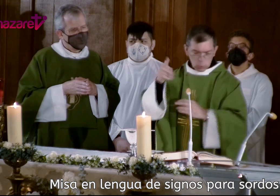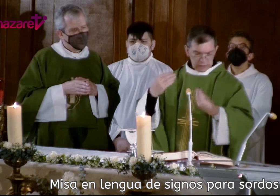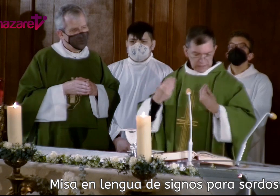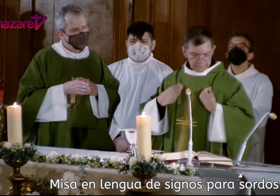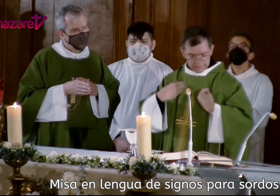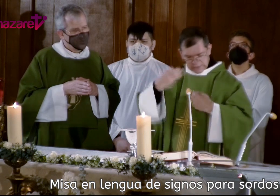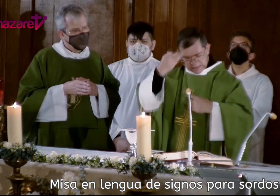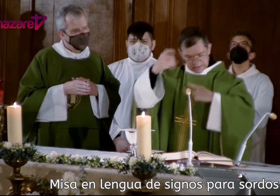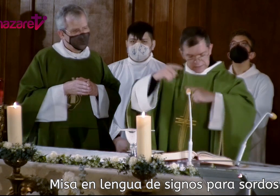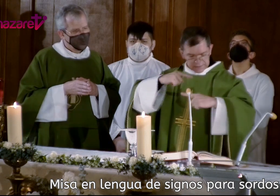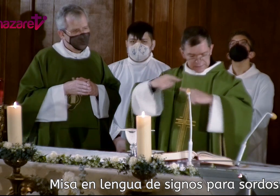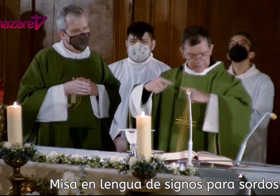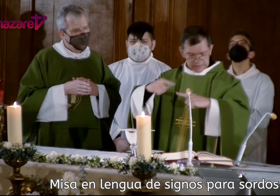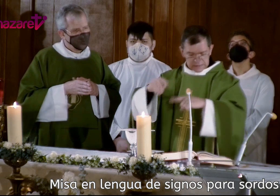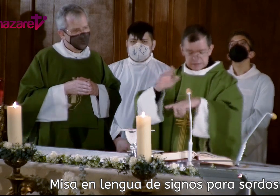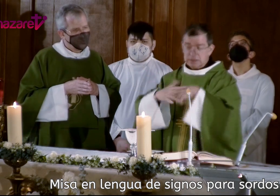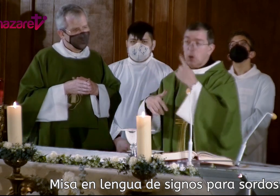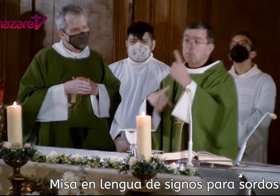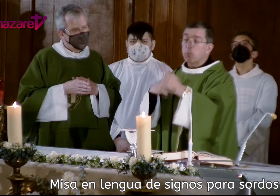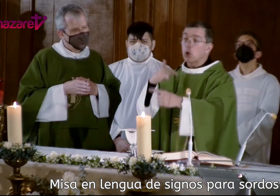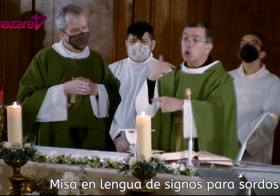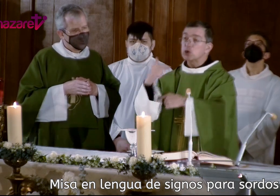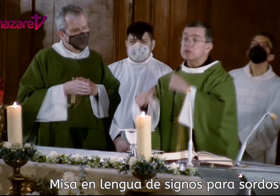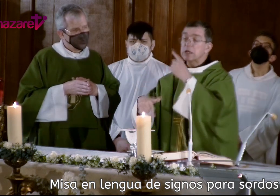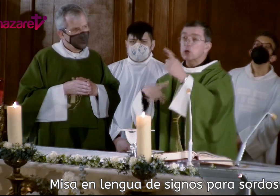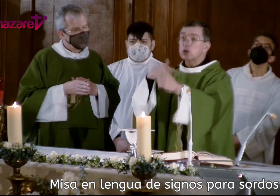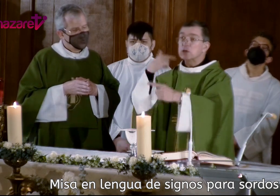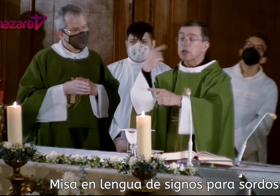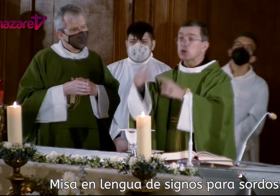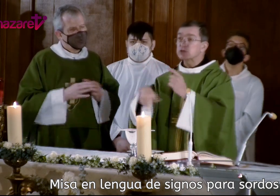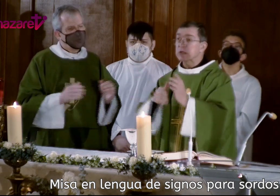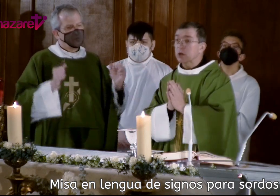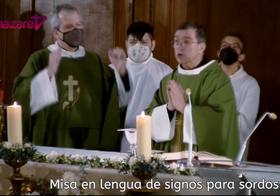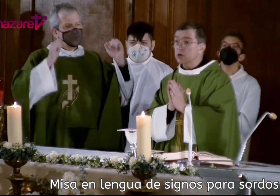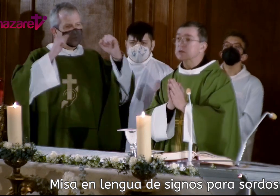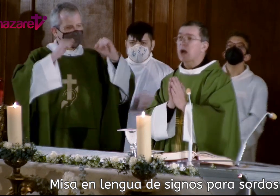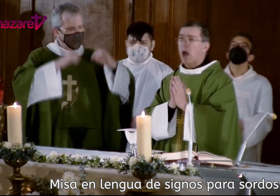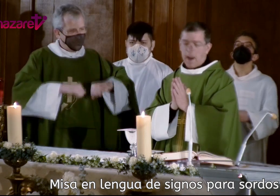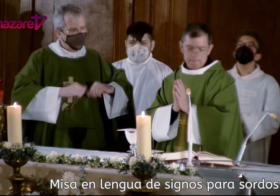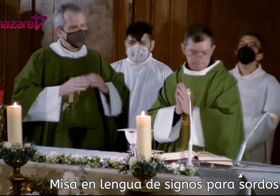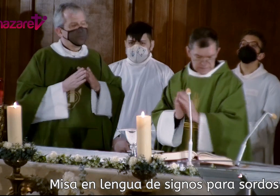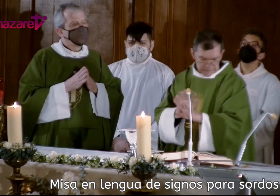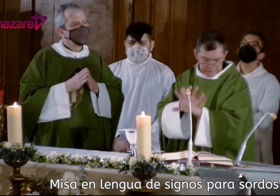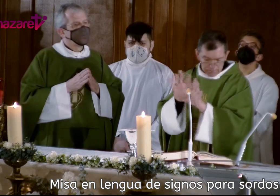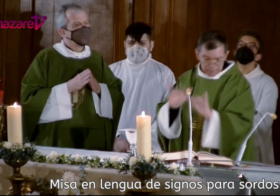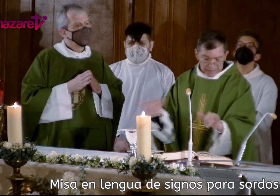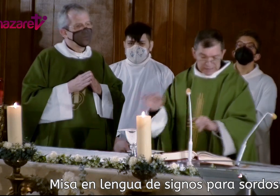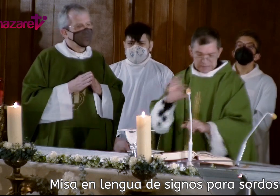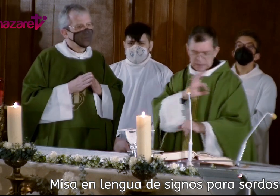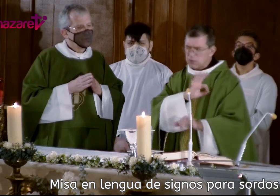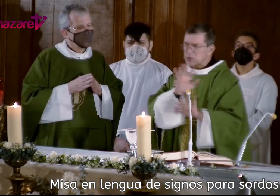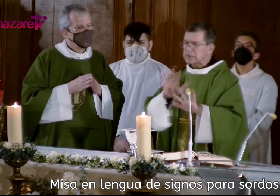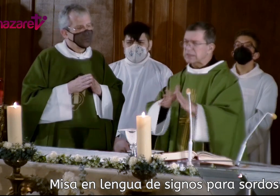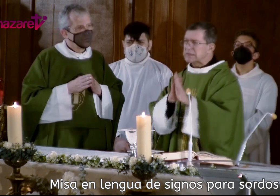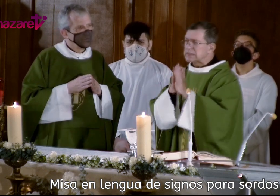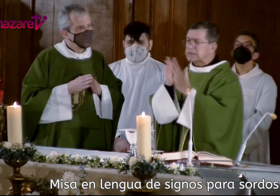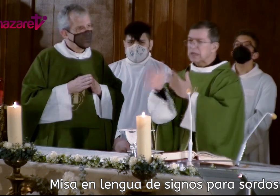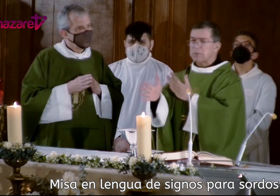que vives y reinas por los siglos de los siglos. Amén. La paz del Señor esté siempre